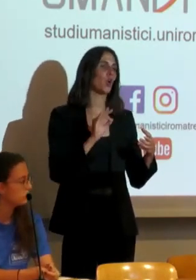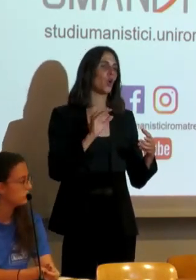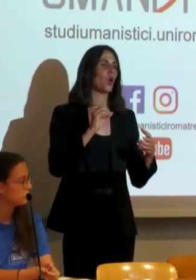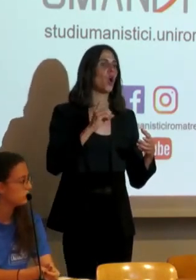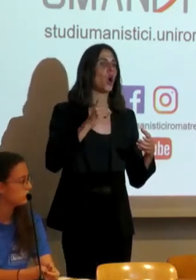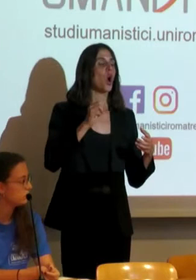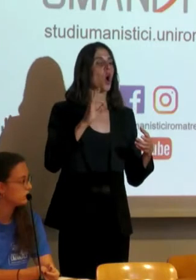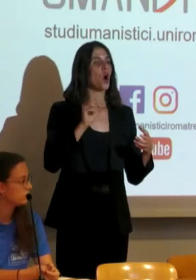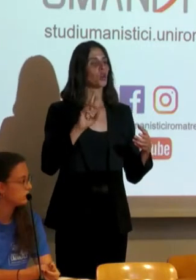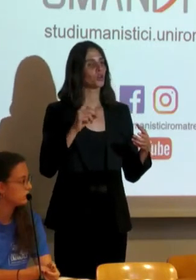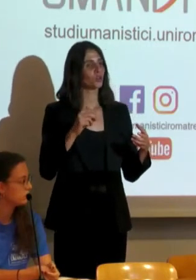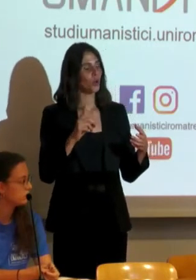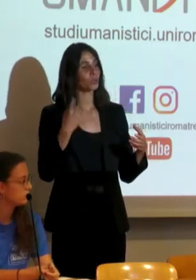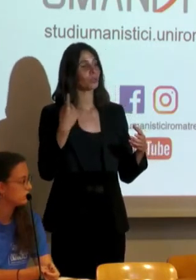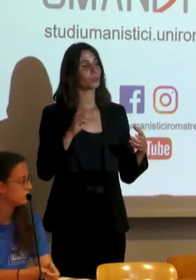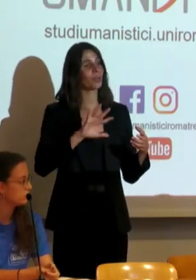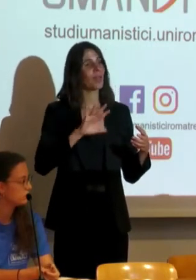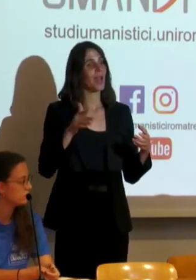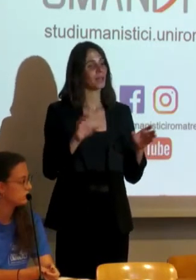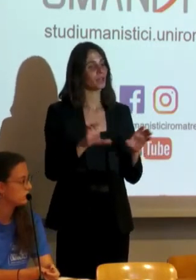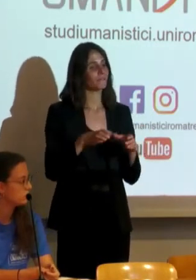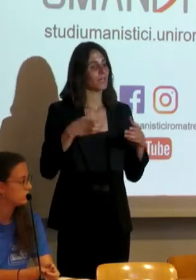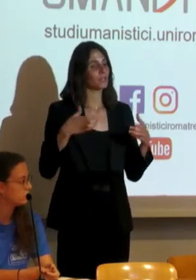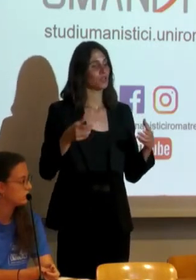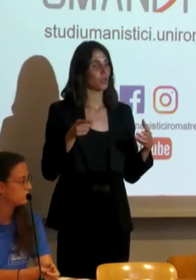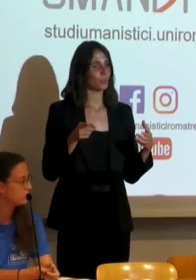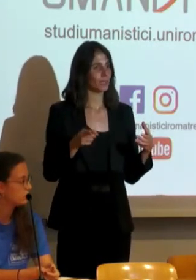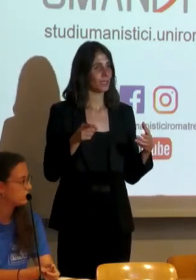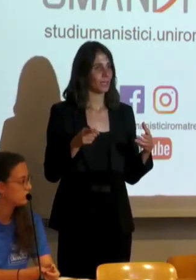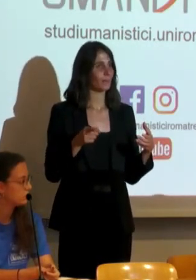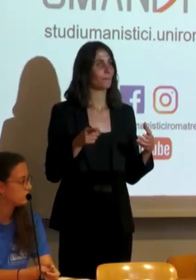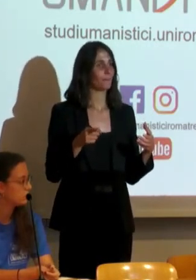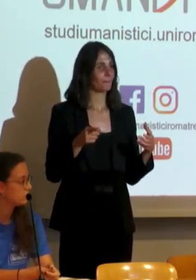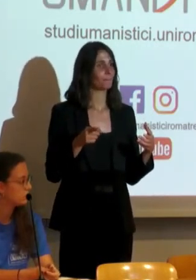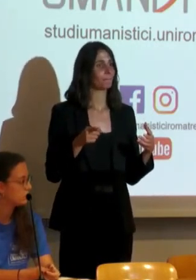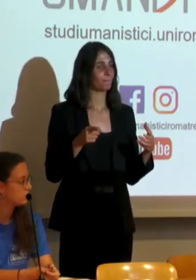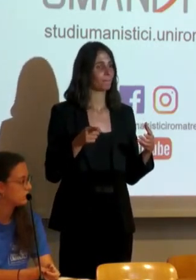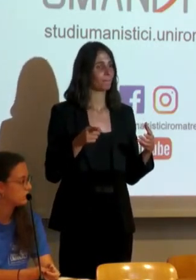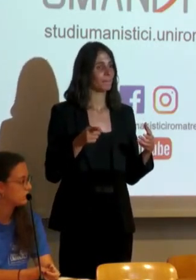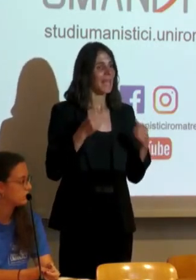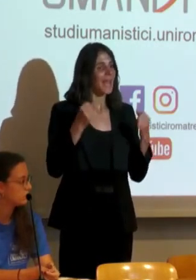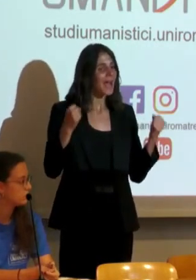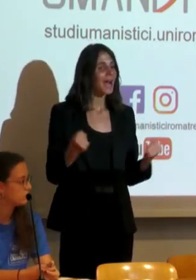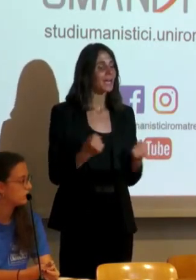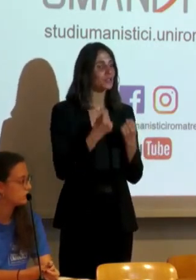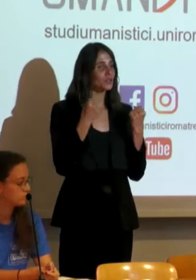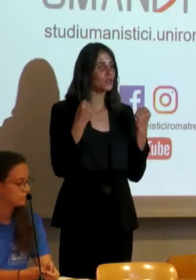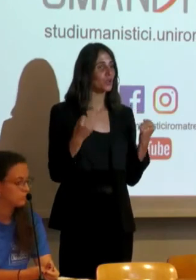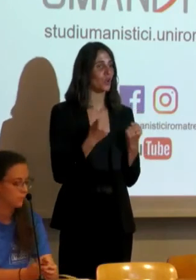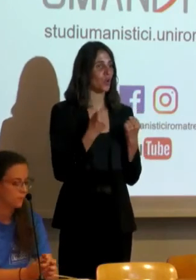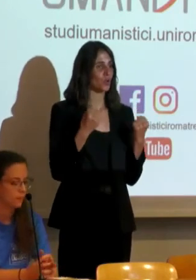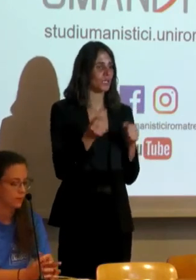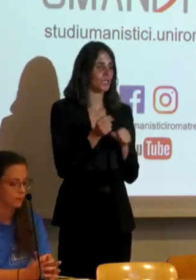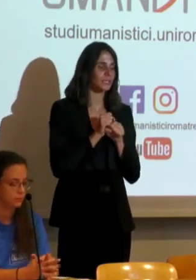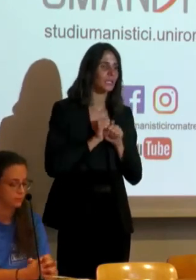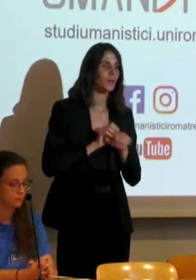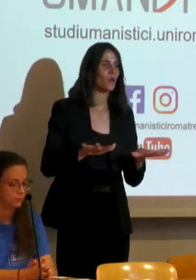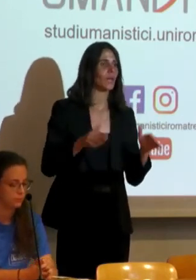l'enciclopedia appunto di Oxford, che sta svolgendo una grande azione appunto di